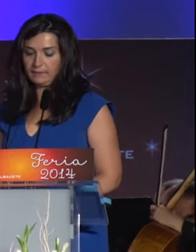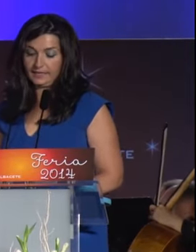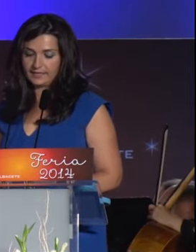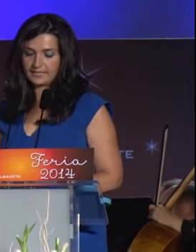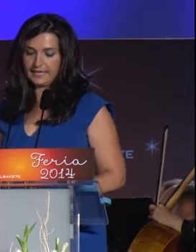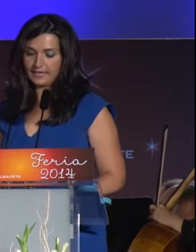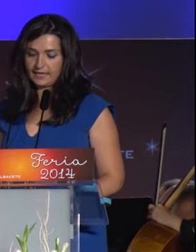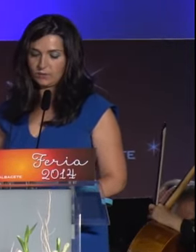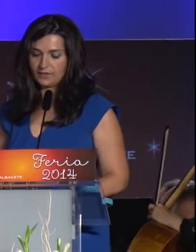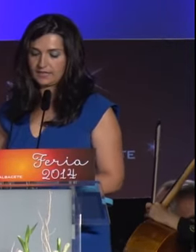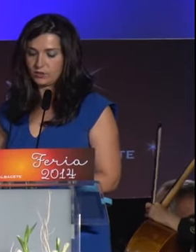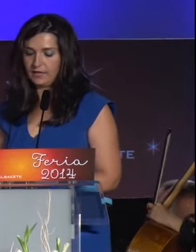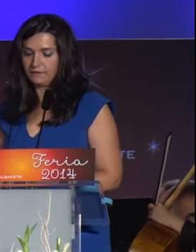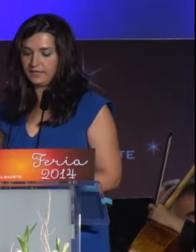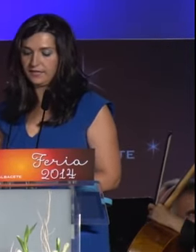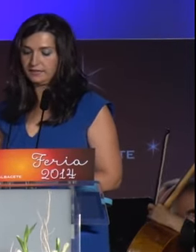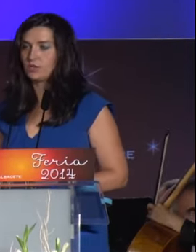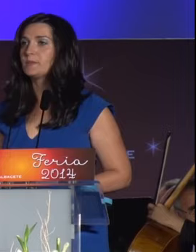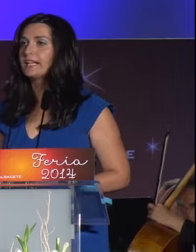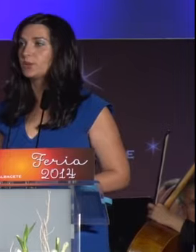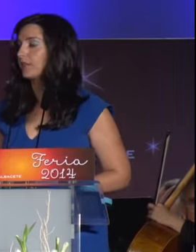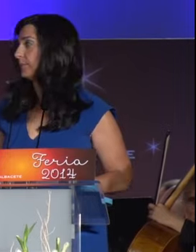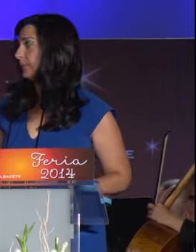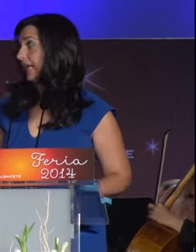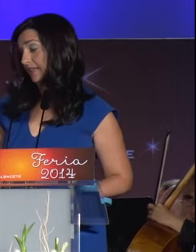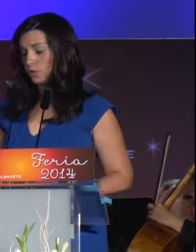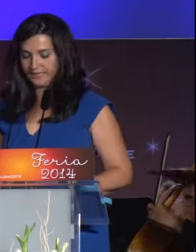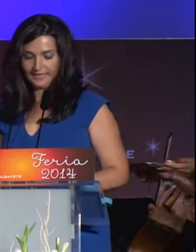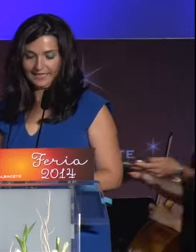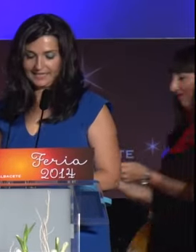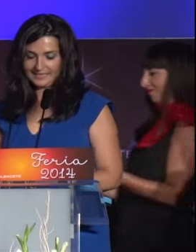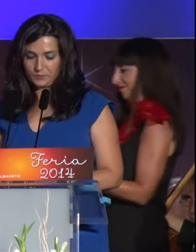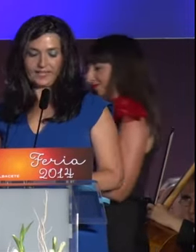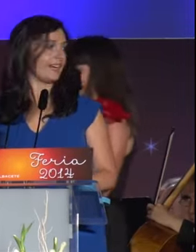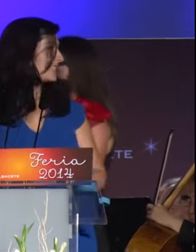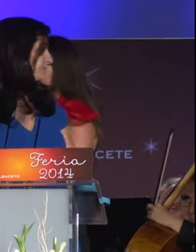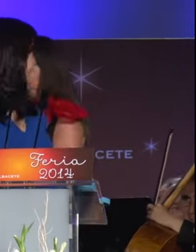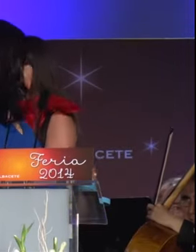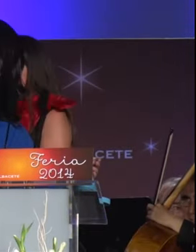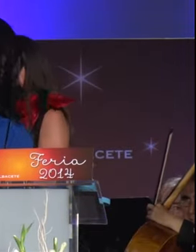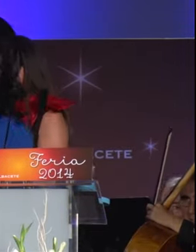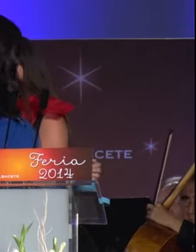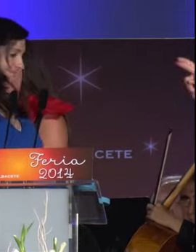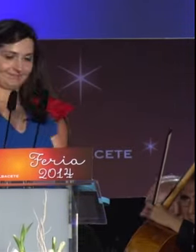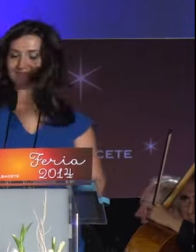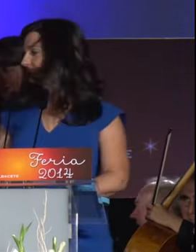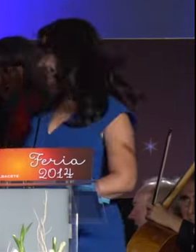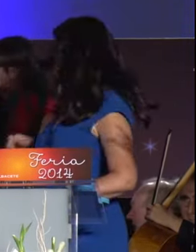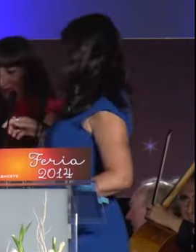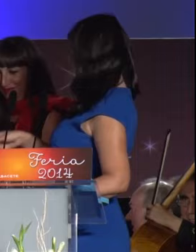de la pareja que será elegida como manchegos de la Feria de 2014. Suerte a las tres parejas.